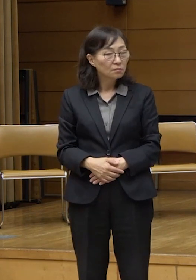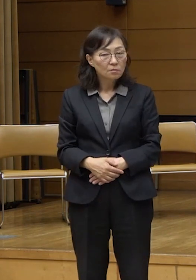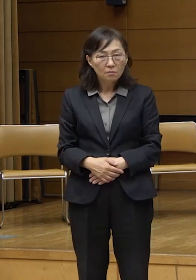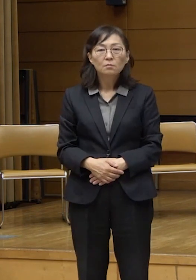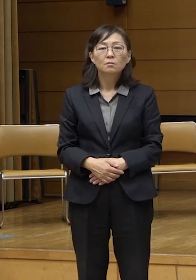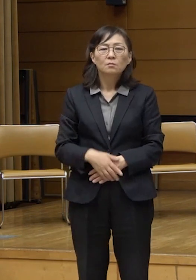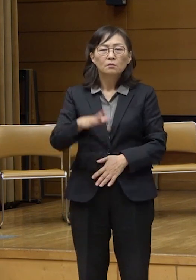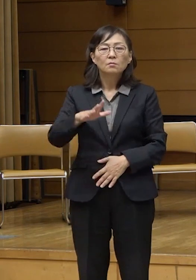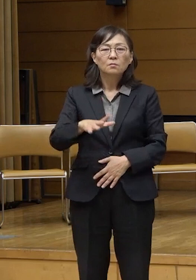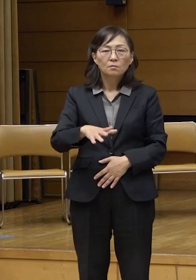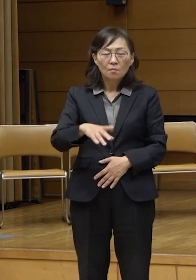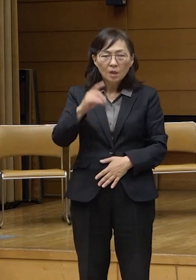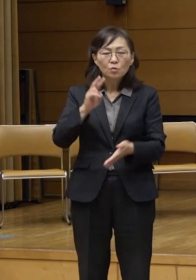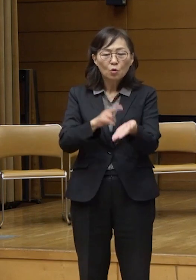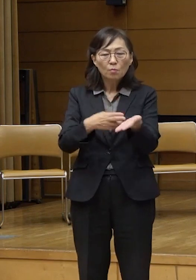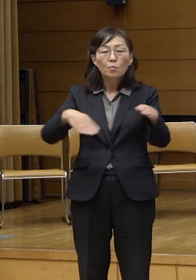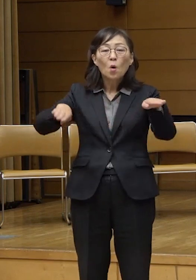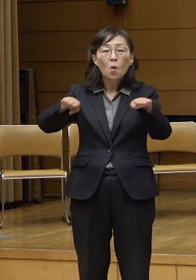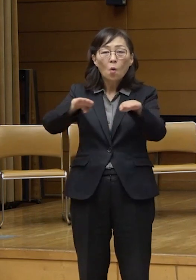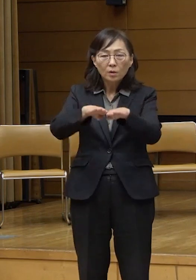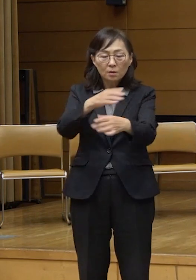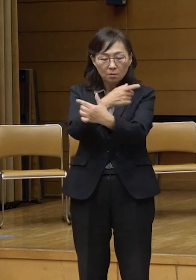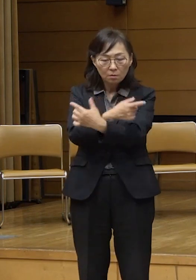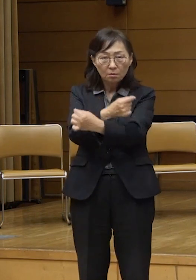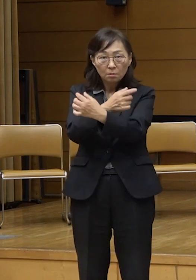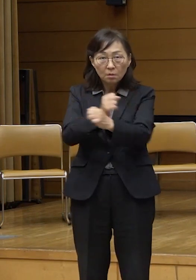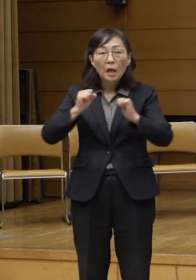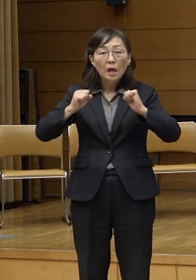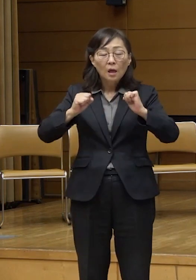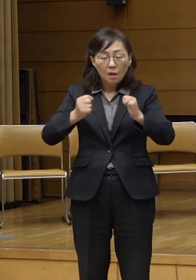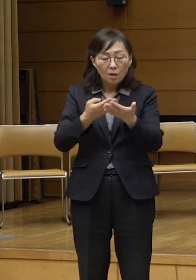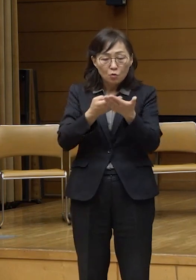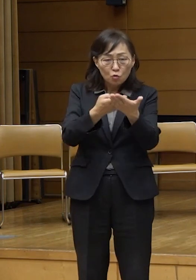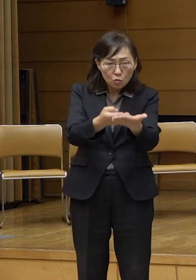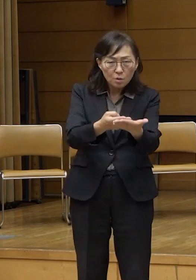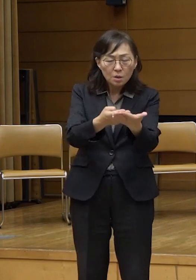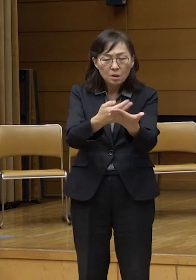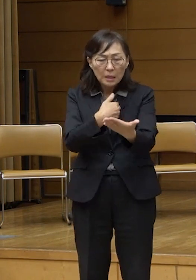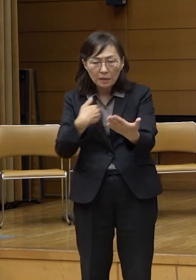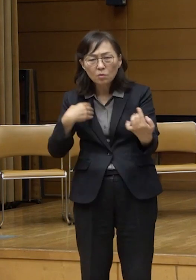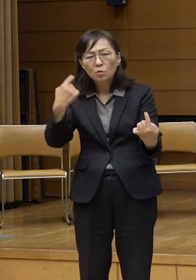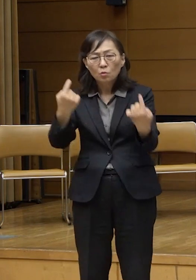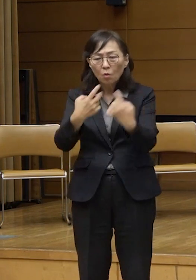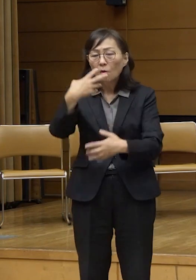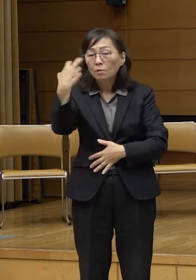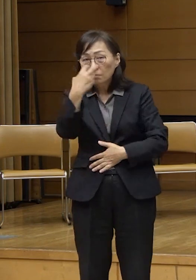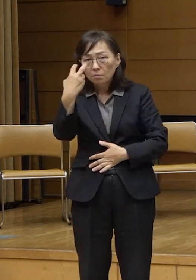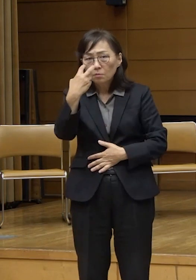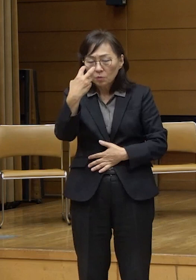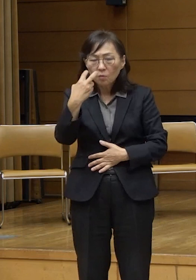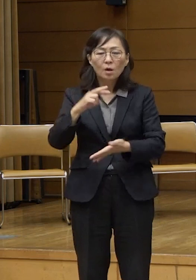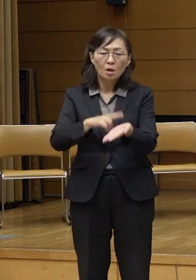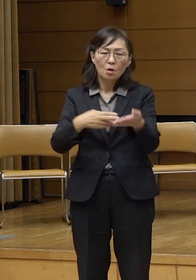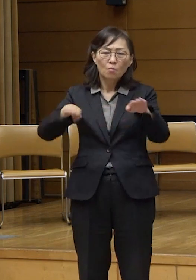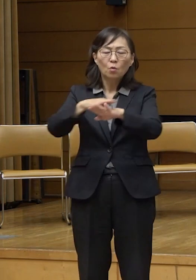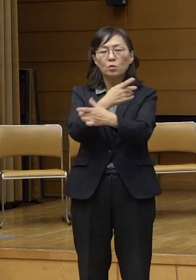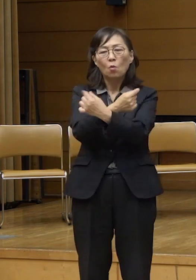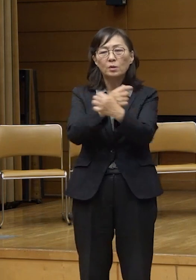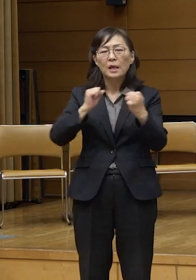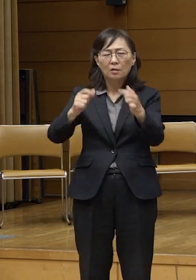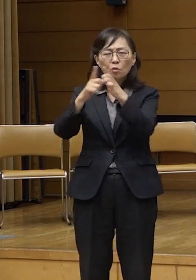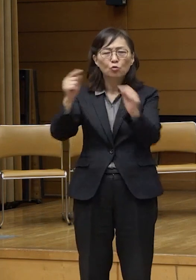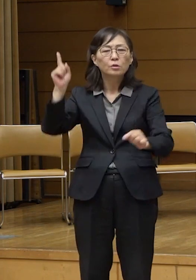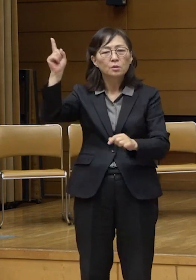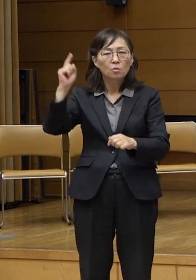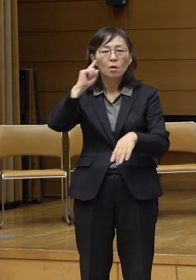まず病院間でやるというのはこの方式でもあるということで、これは間違いなくやっております。そしてそれにどれだけ協力してくれるかという状